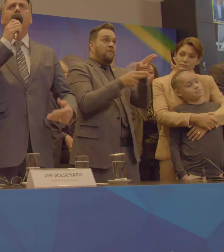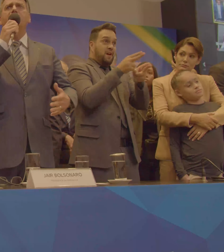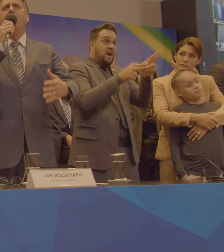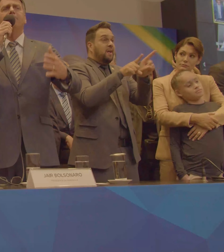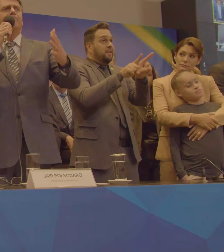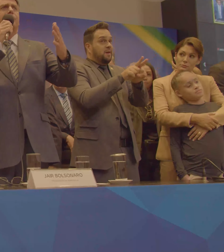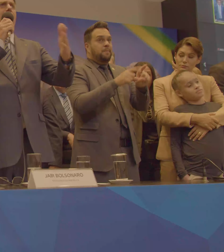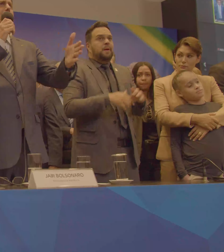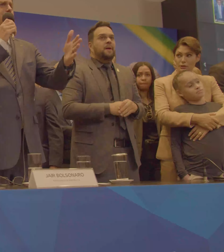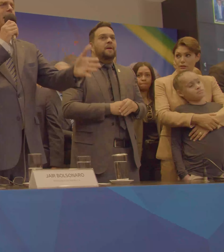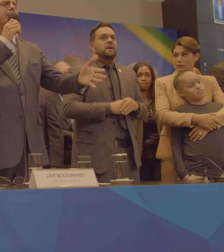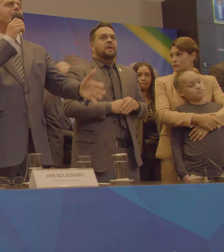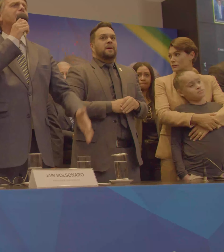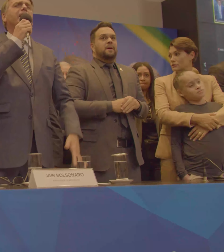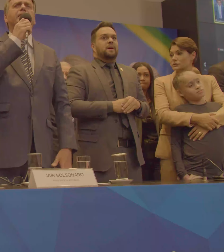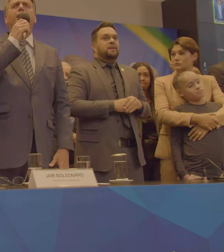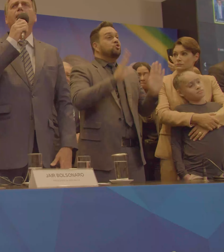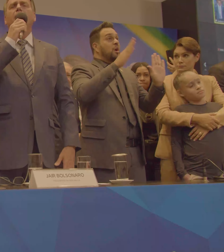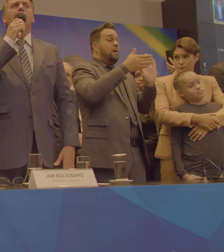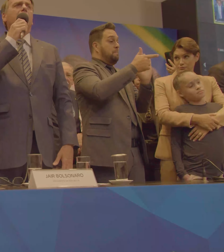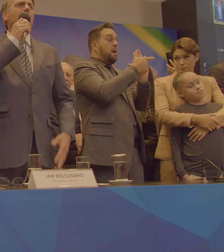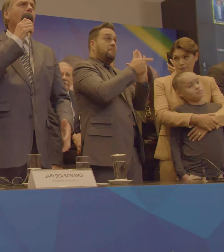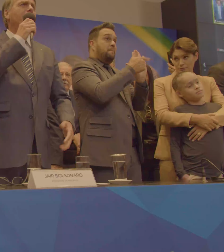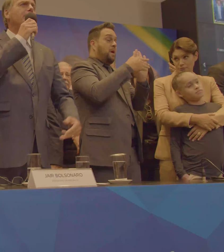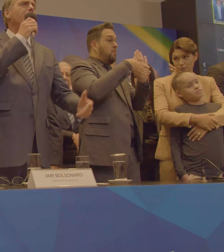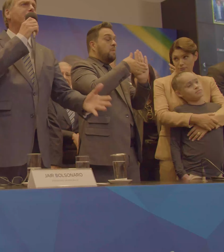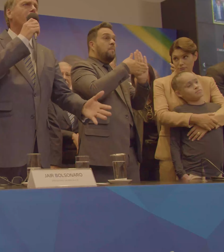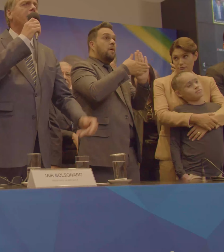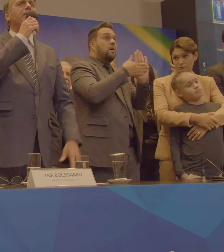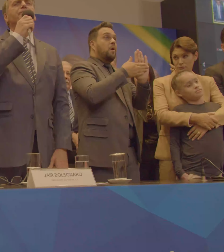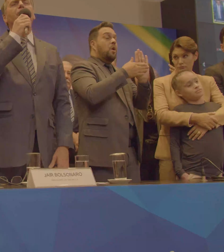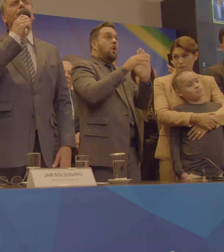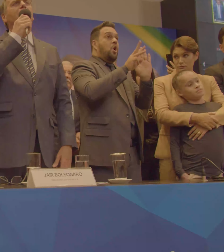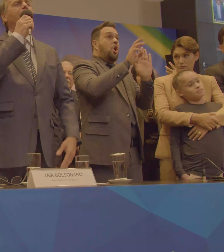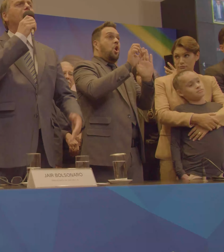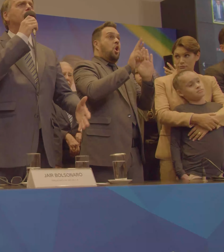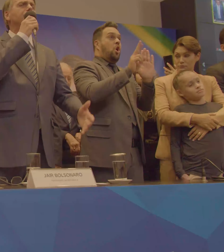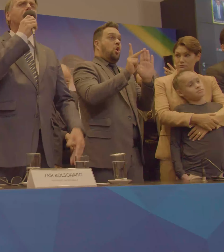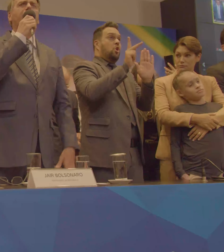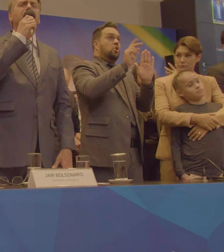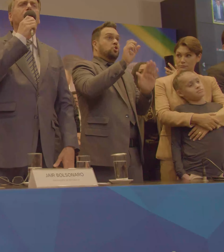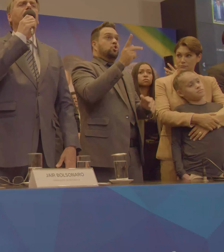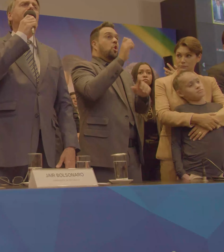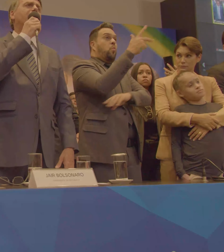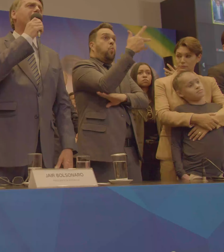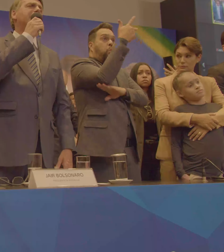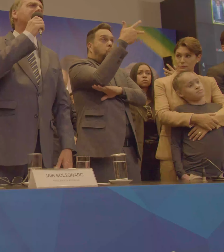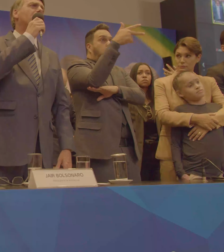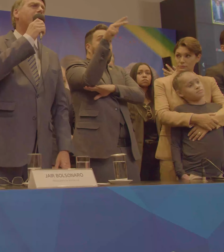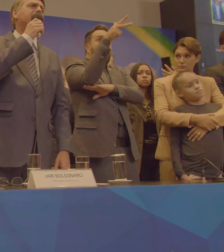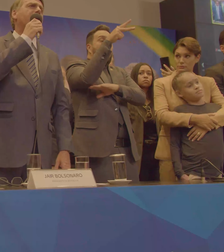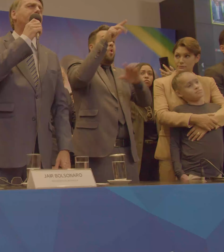da nossa, já saindo da prancheta, eólicas offshore, que vão levar para a região do Nordeste o